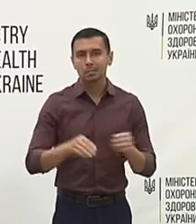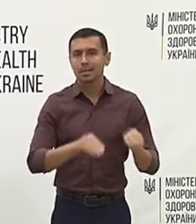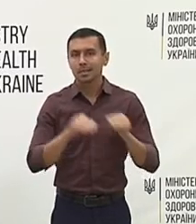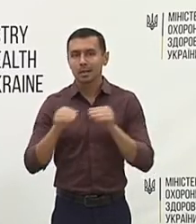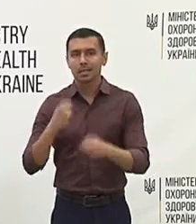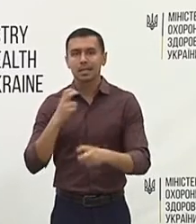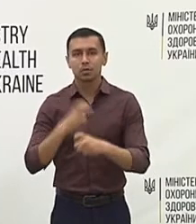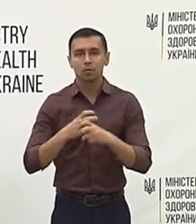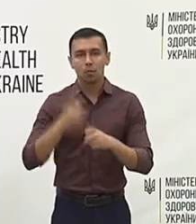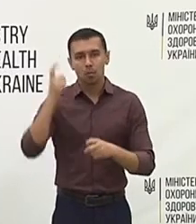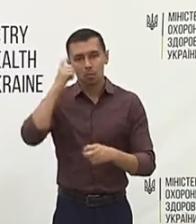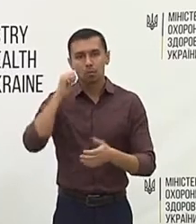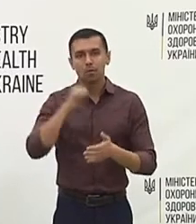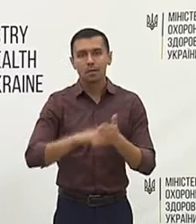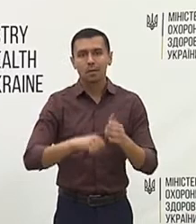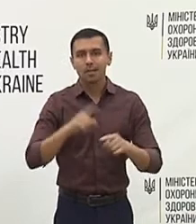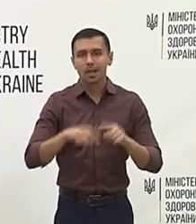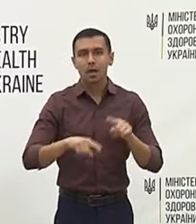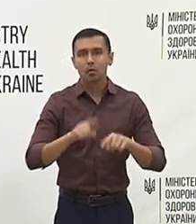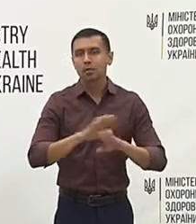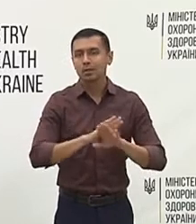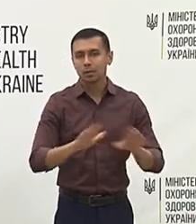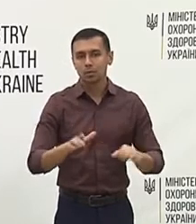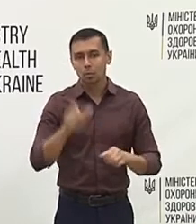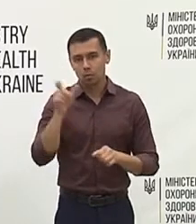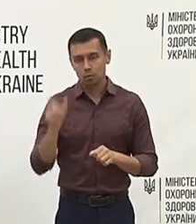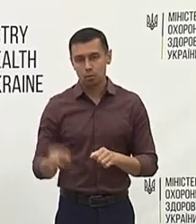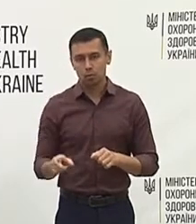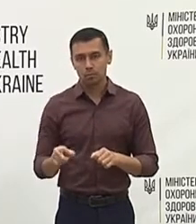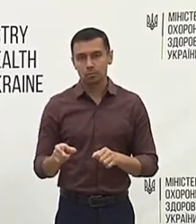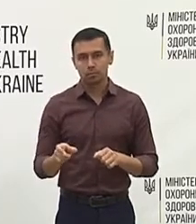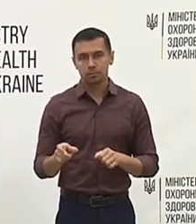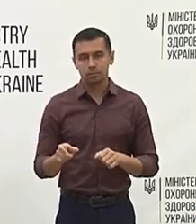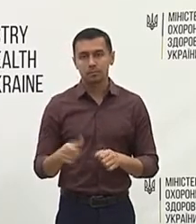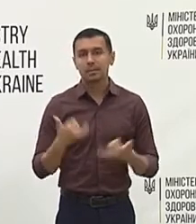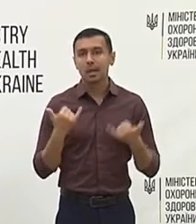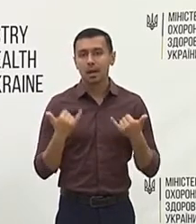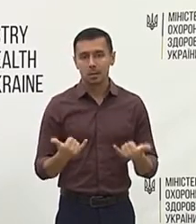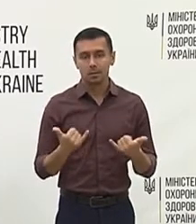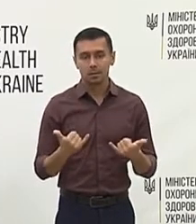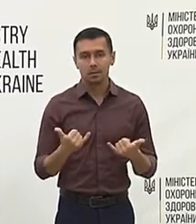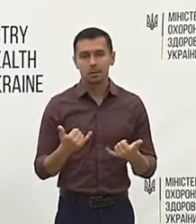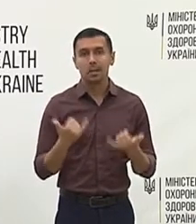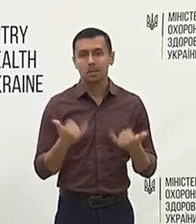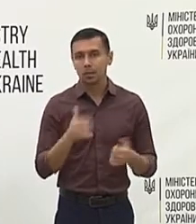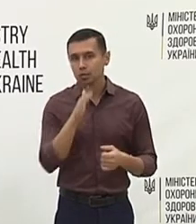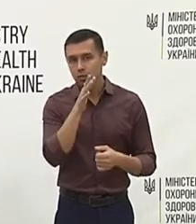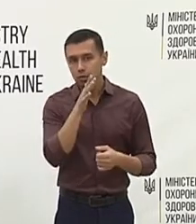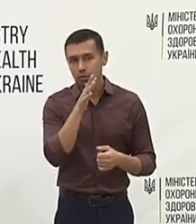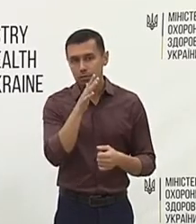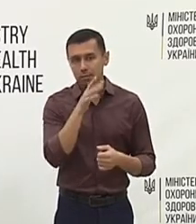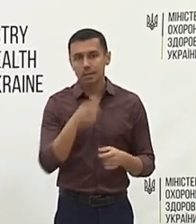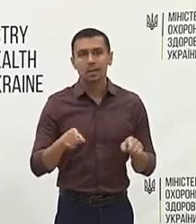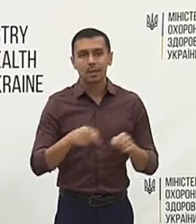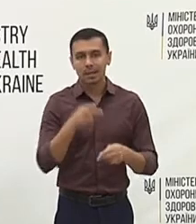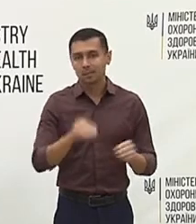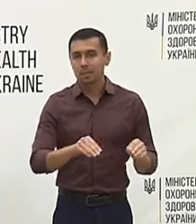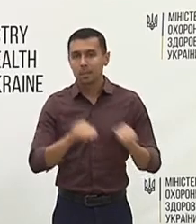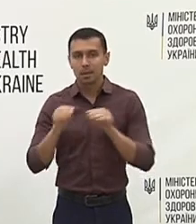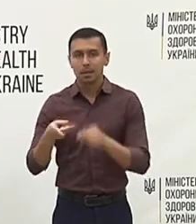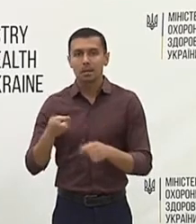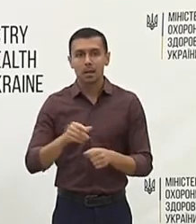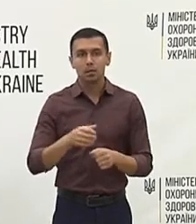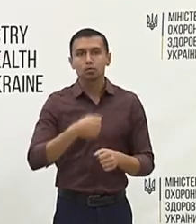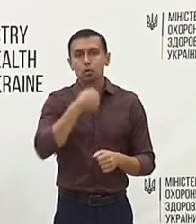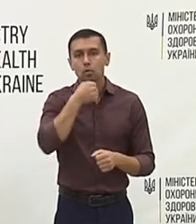трансплантації кісткового мозку від неродинного донора. Наразі, на теперішній час, такі трансплантації